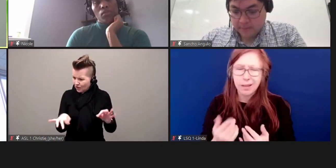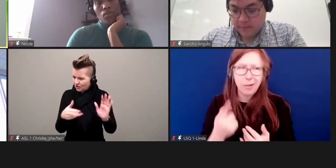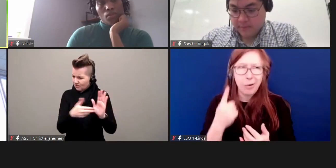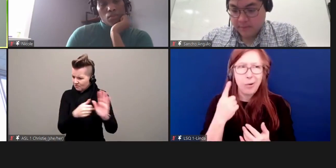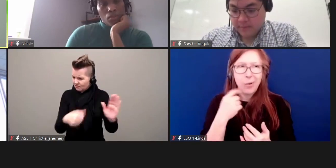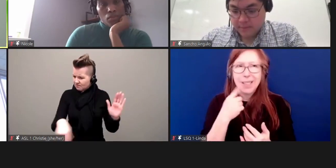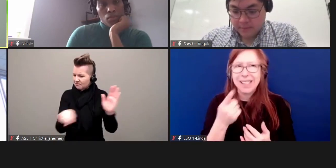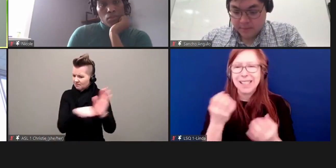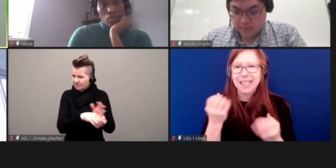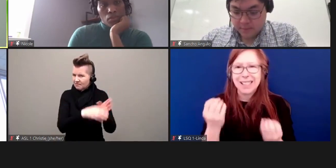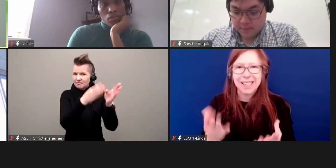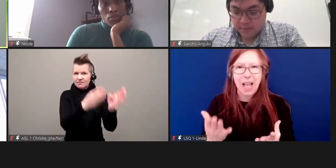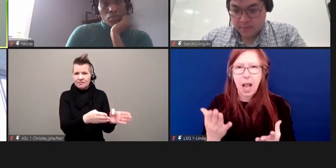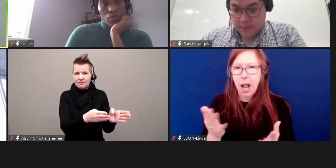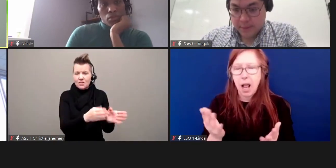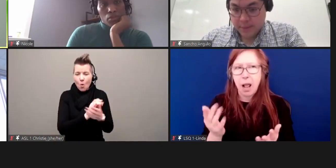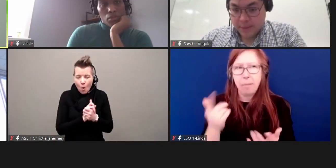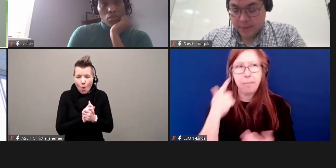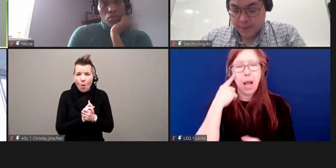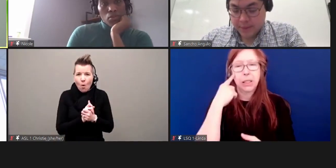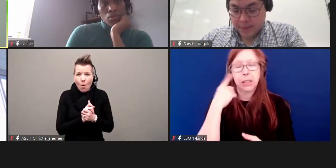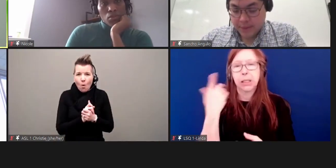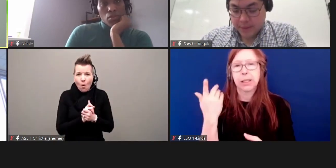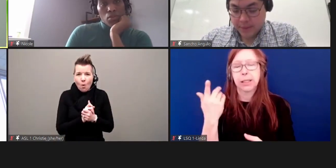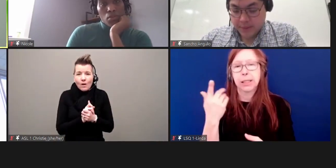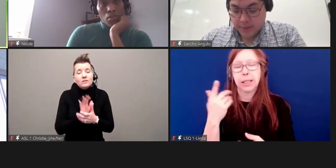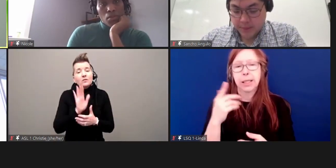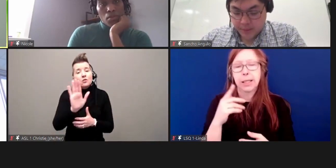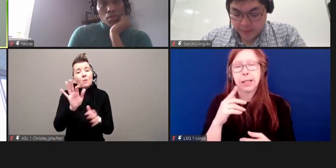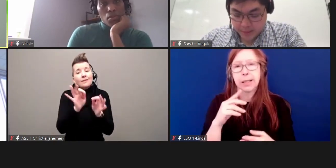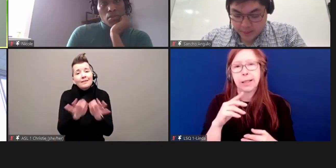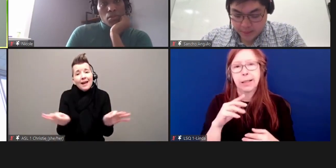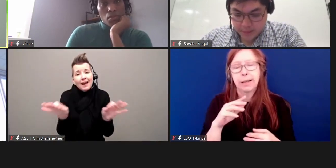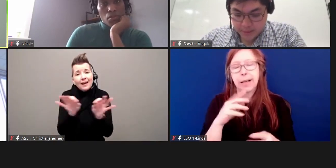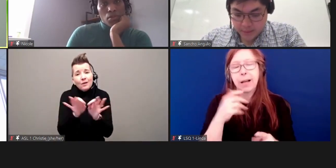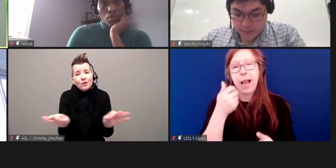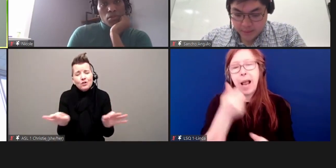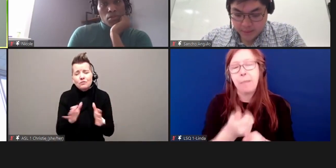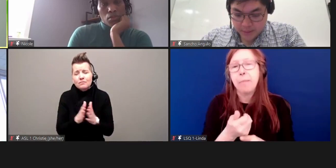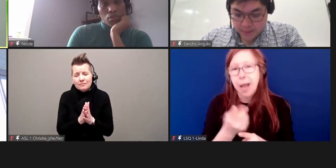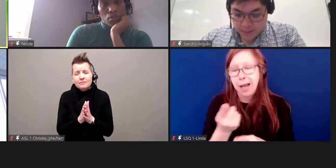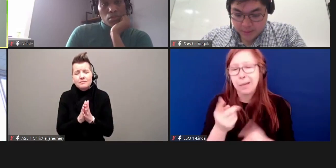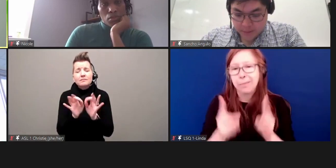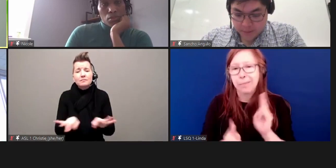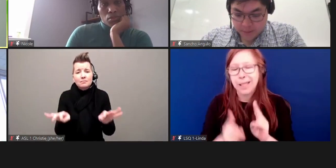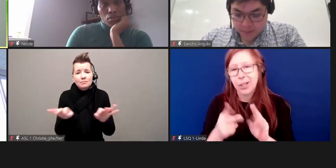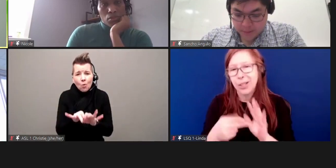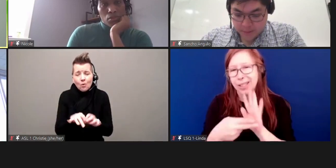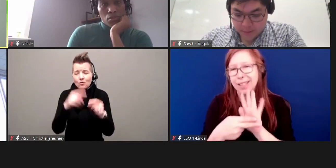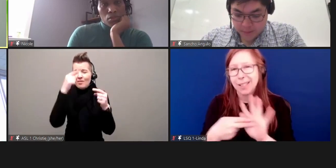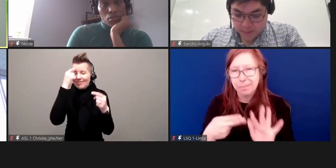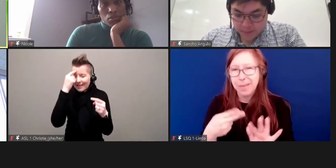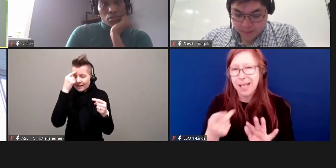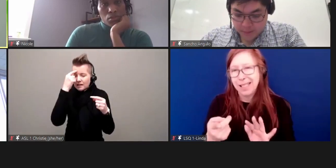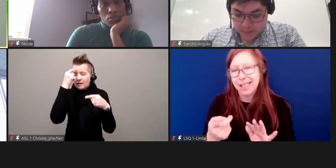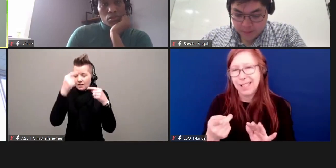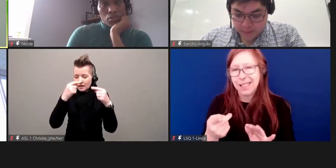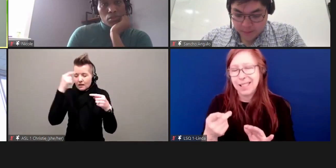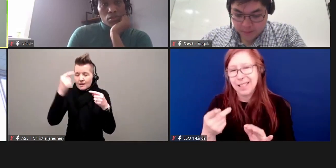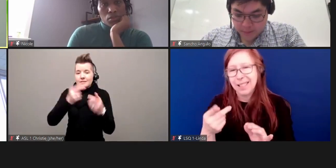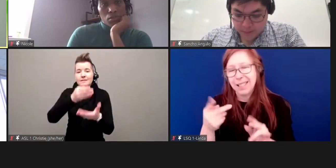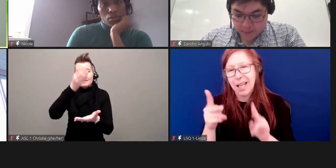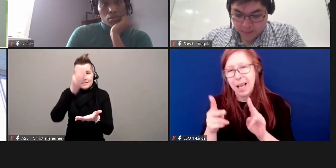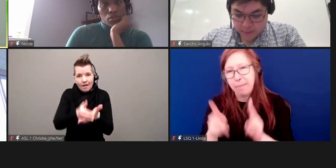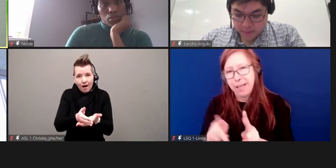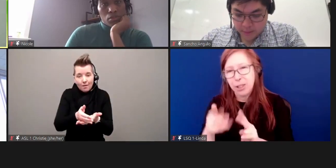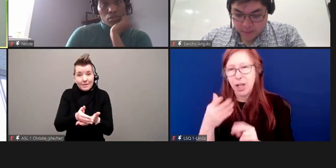qui ont vraiment comme résultat de stigmatiser les personnes ou les maladies. Il faut faire attention à ce qu'on dit.